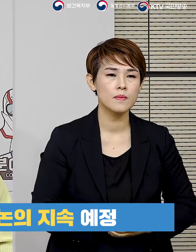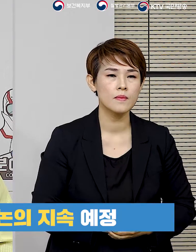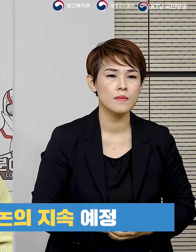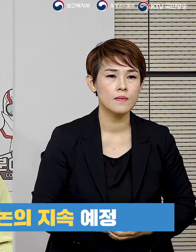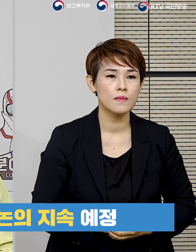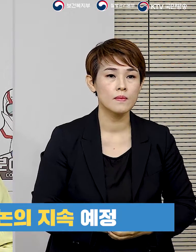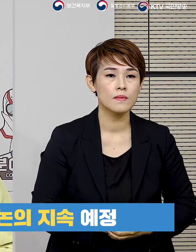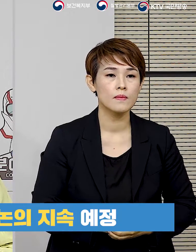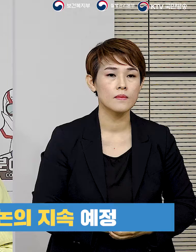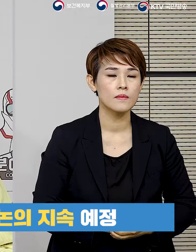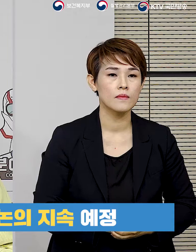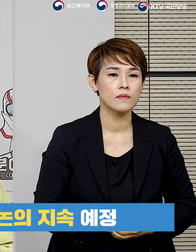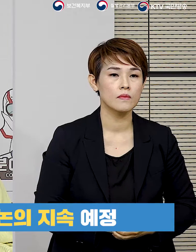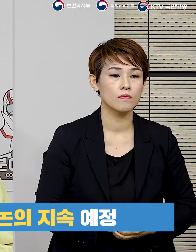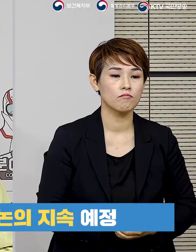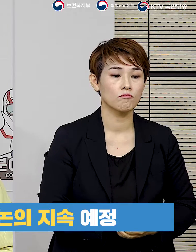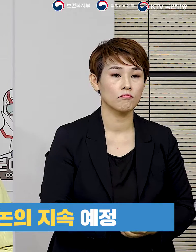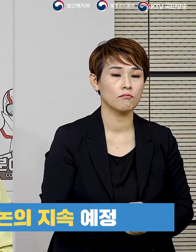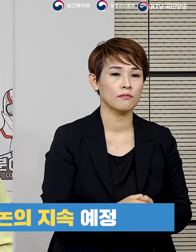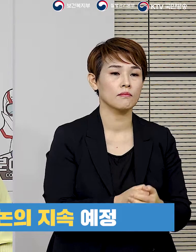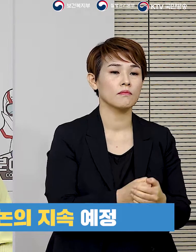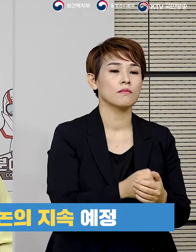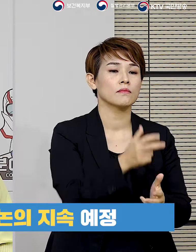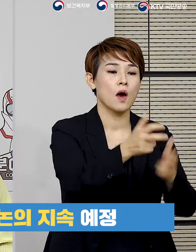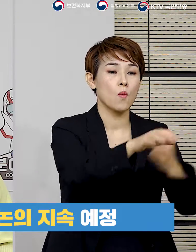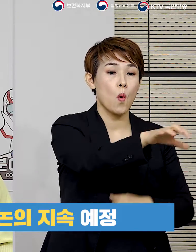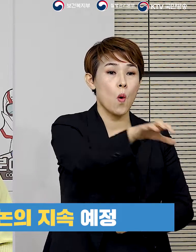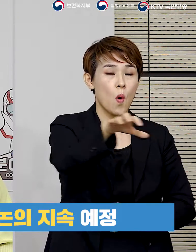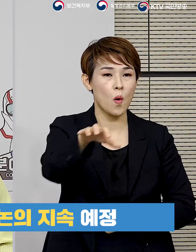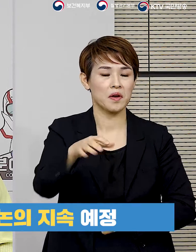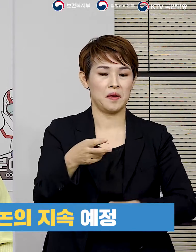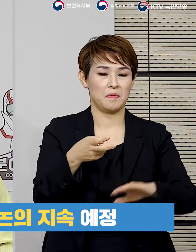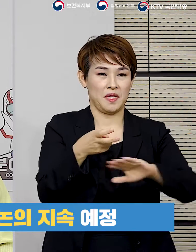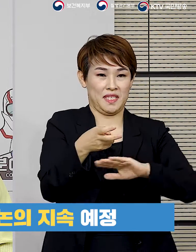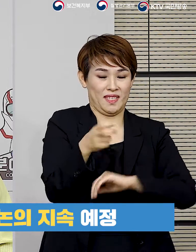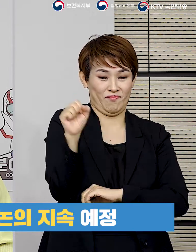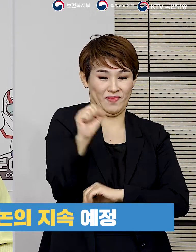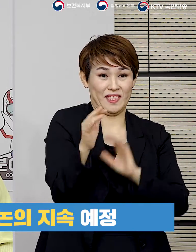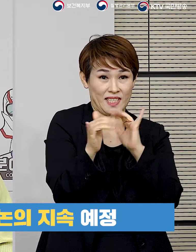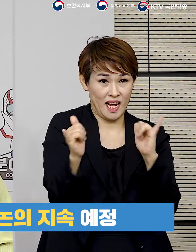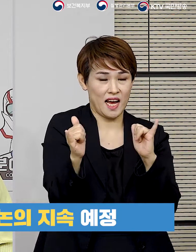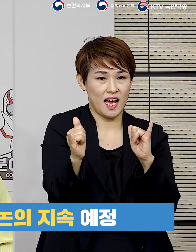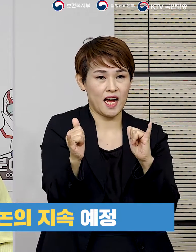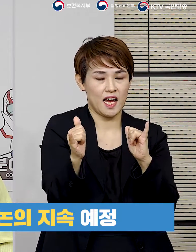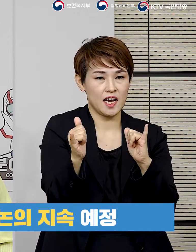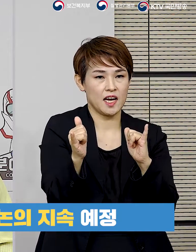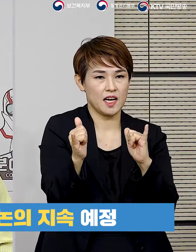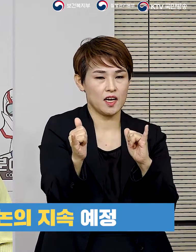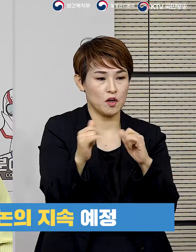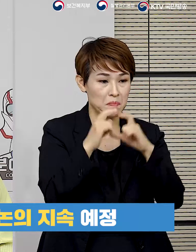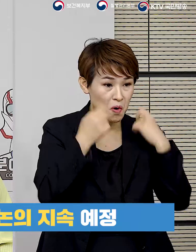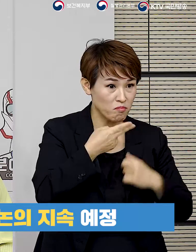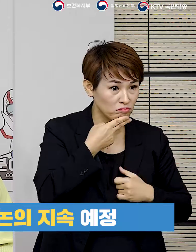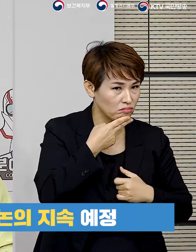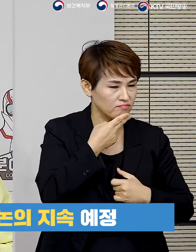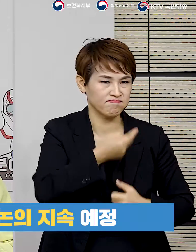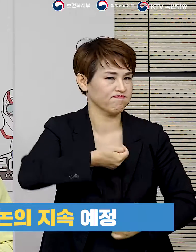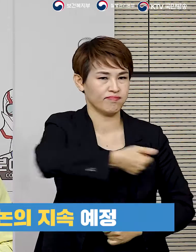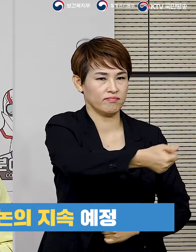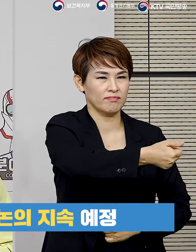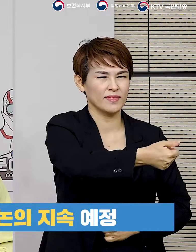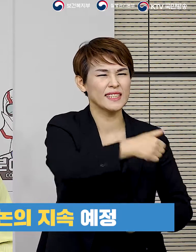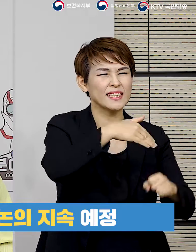그에 따라서 이렇게 각 사업장에서 대중교통의 이 기사분들이나 종사자분들이